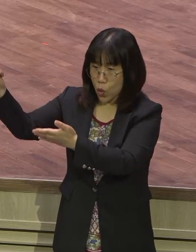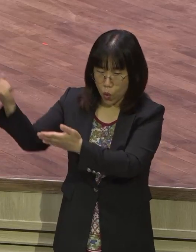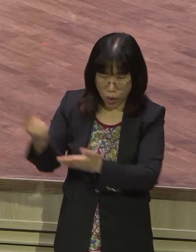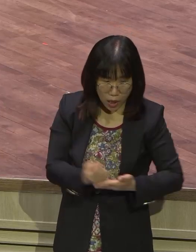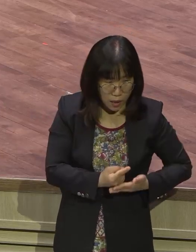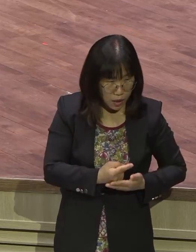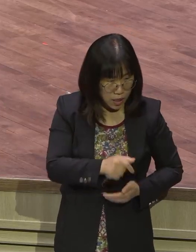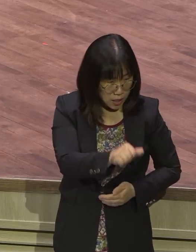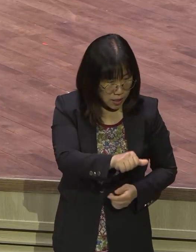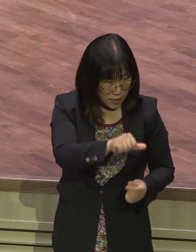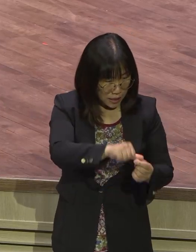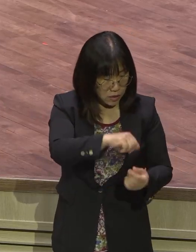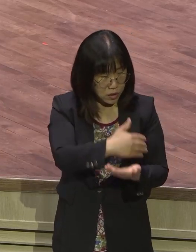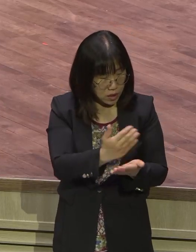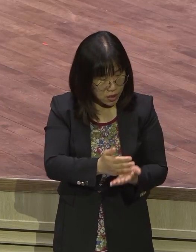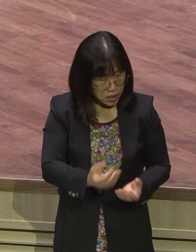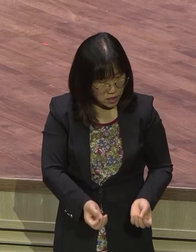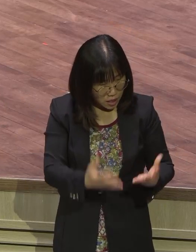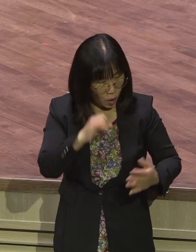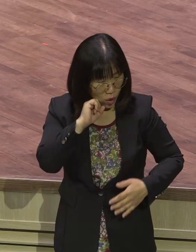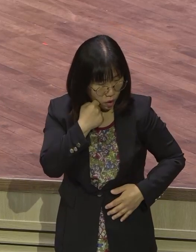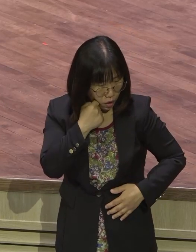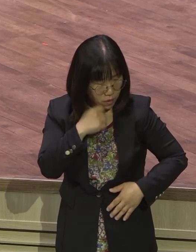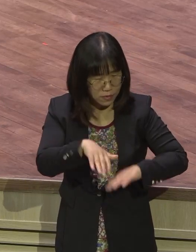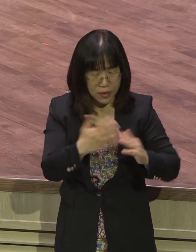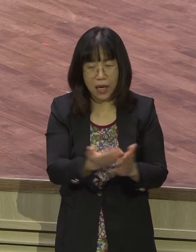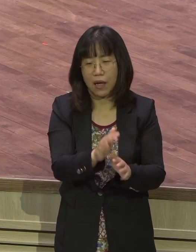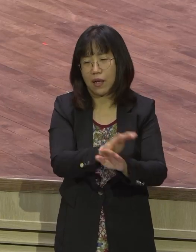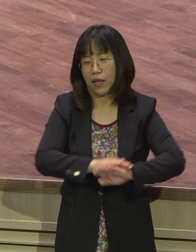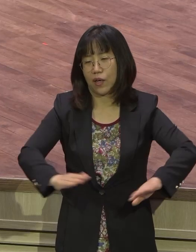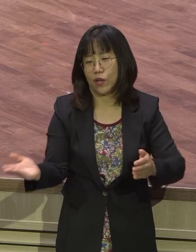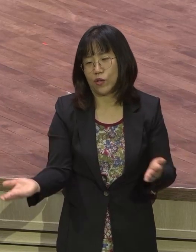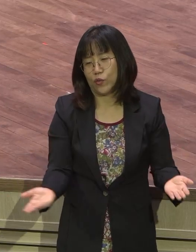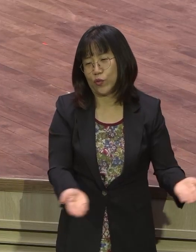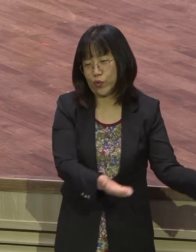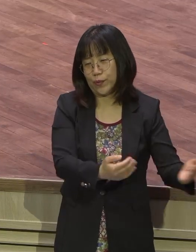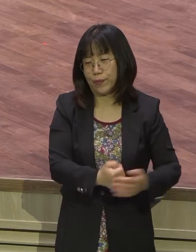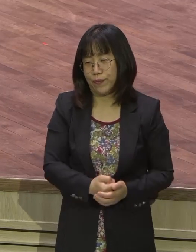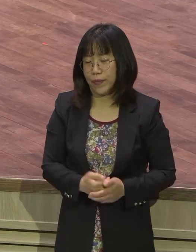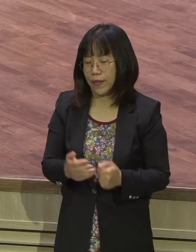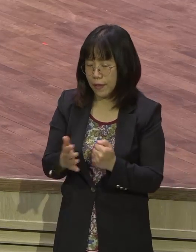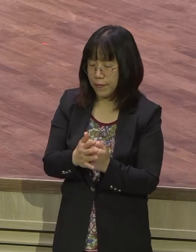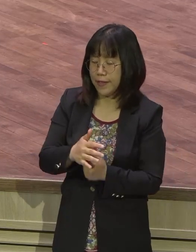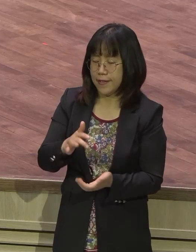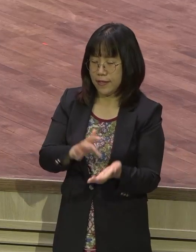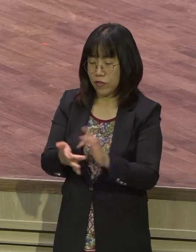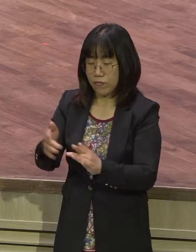해결해버렸다 그걸 다 해결한 거예요 예수님 사람은 재앙이 없어요